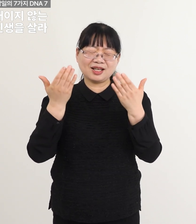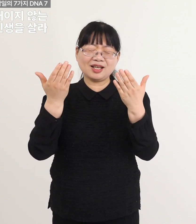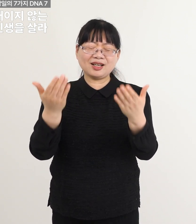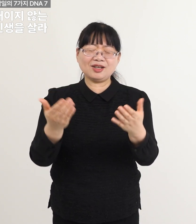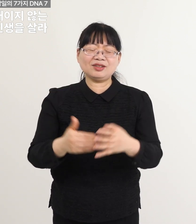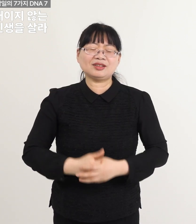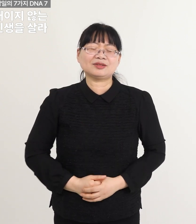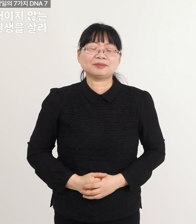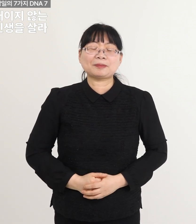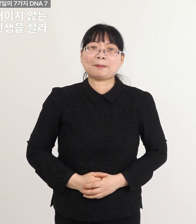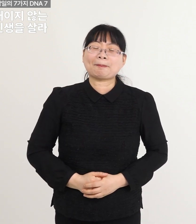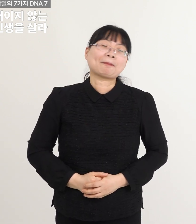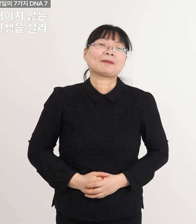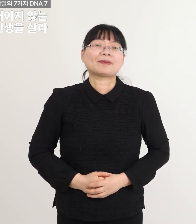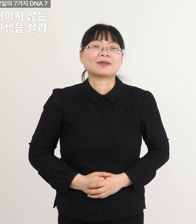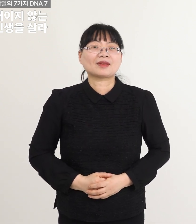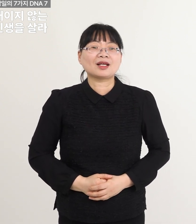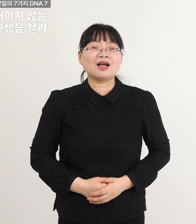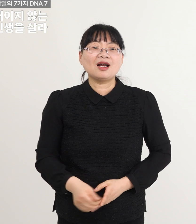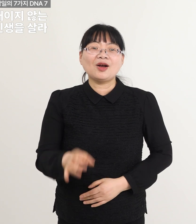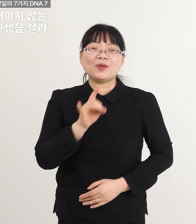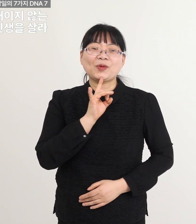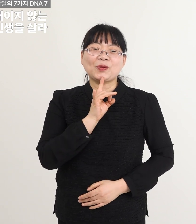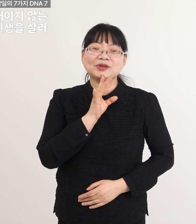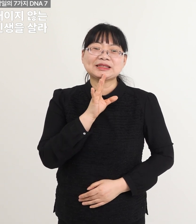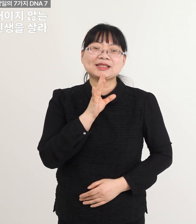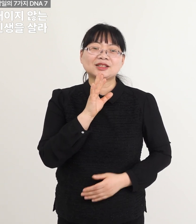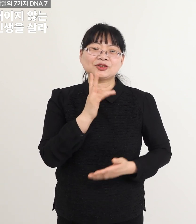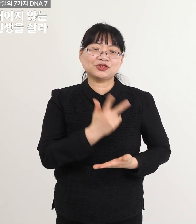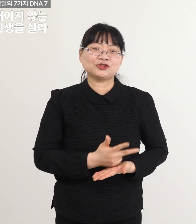처음부터 다시 한번 오직 주의 사랑에 매여